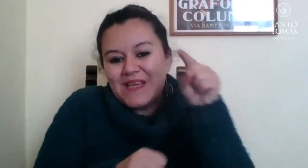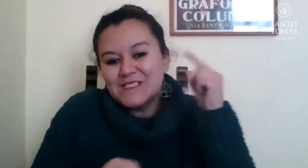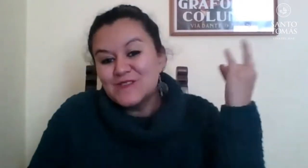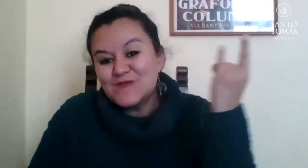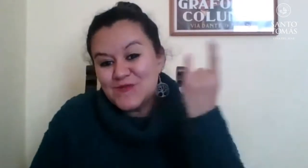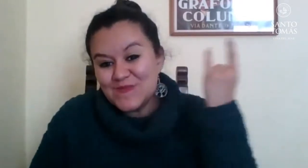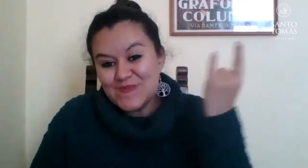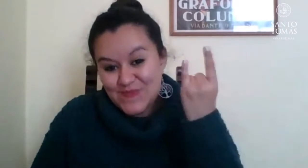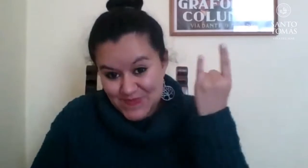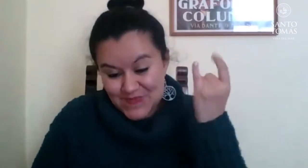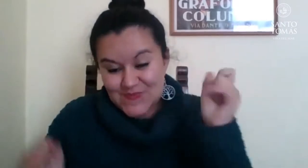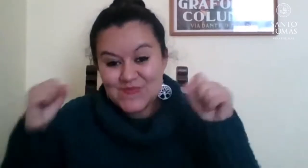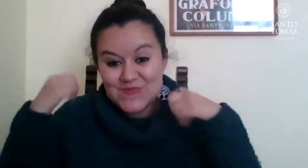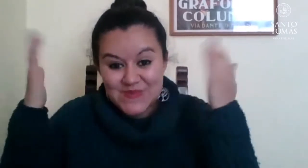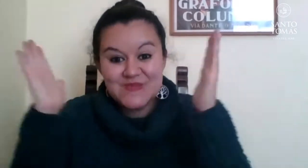empezar con contenido nuevo.